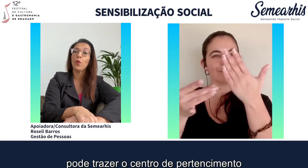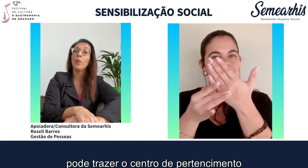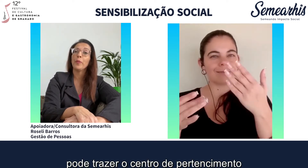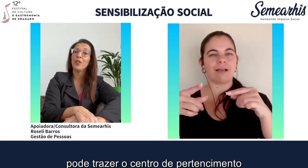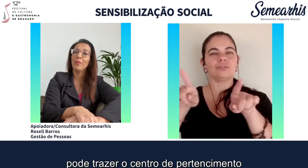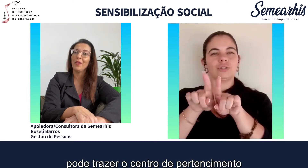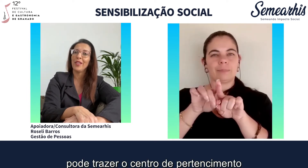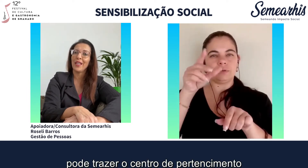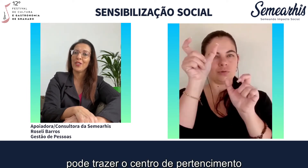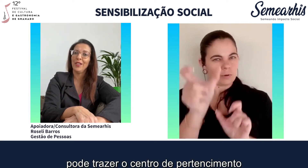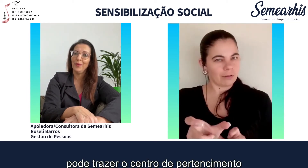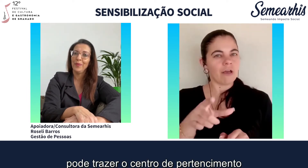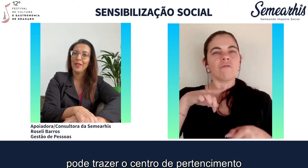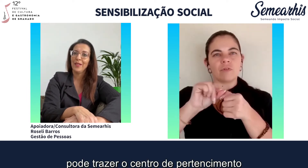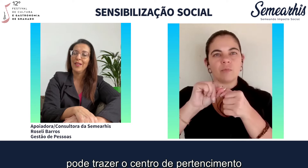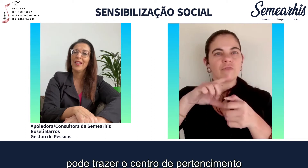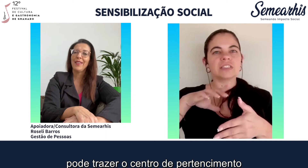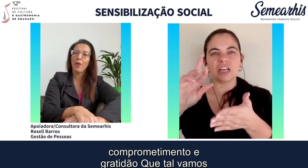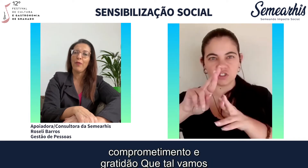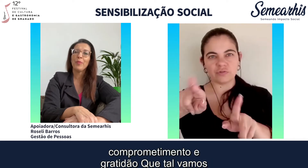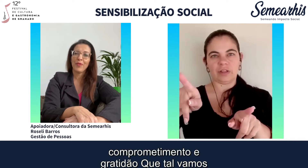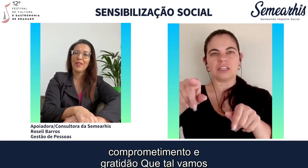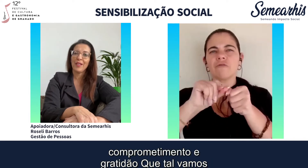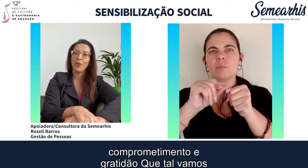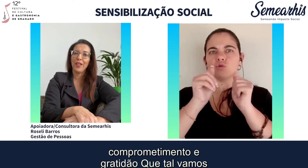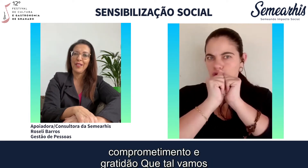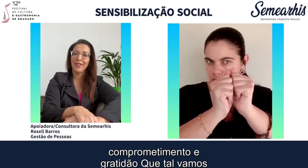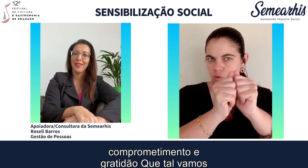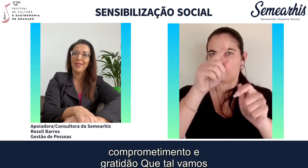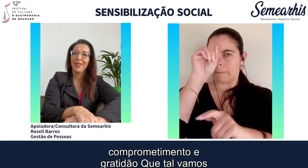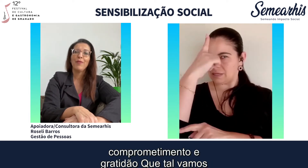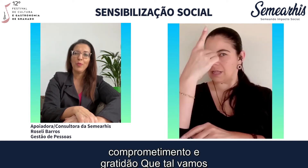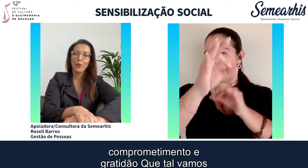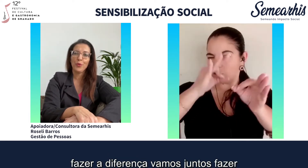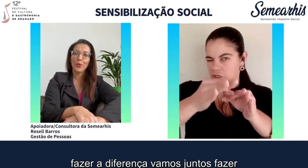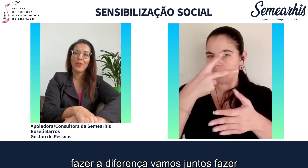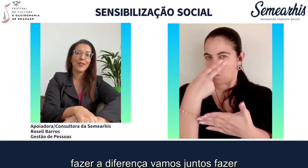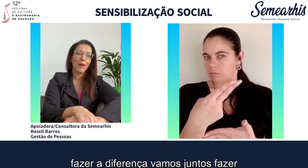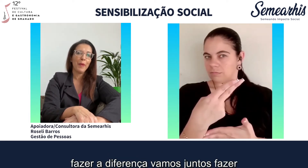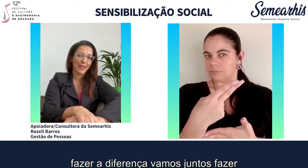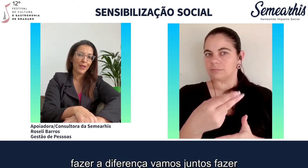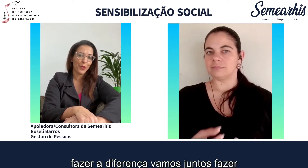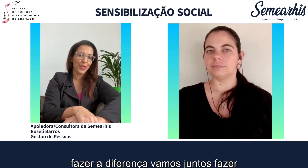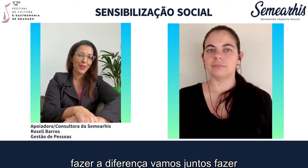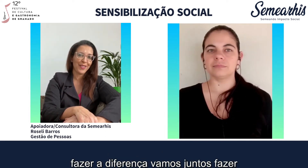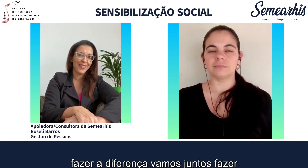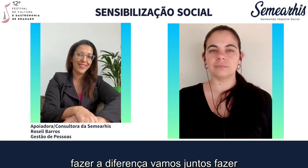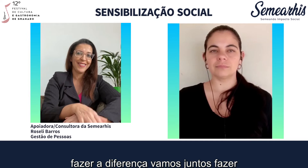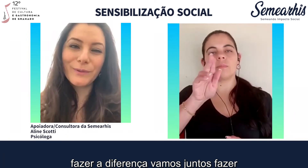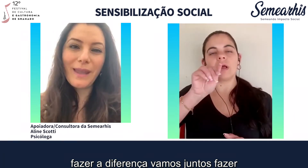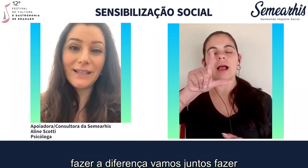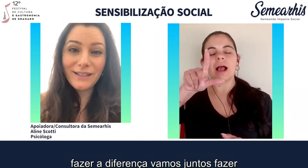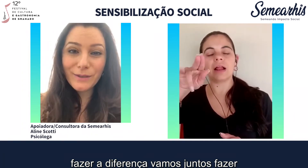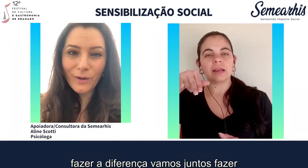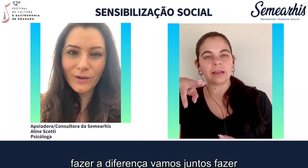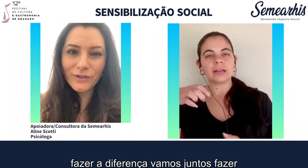pertencimento, comprometimento e gratidão? Que tal? Vamos fazer a diferença? Vamos juntos implantar um projeto assim? Meu